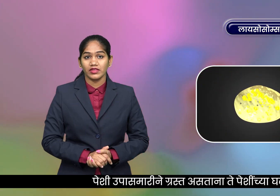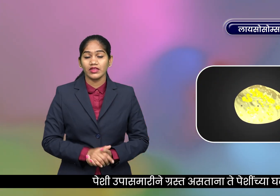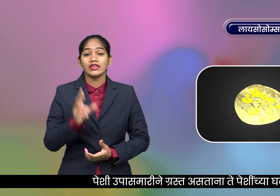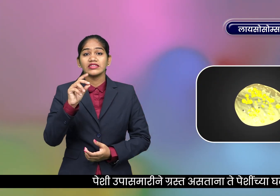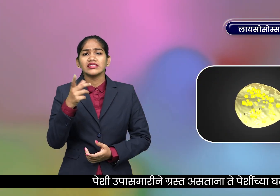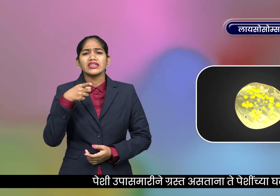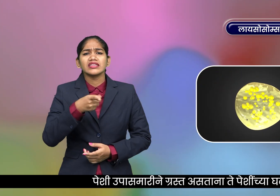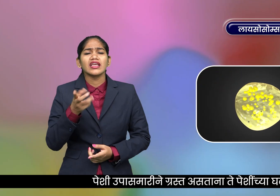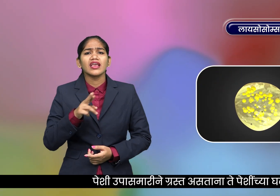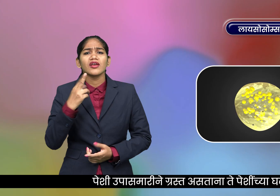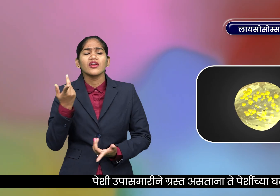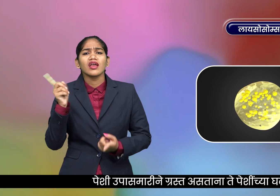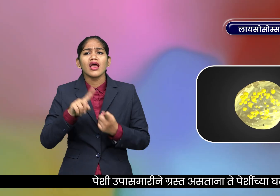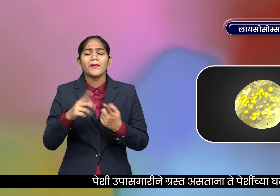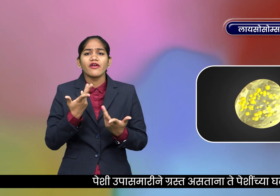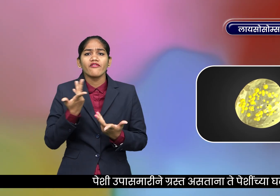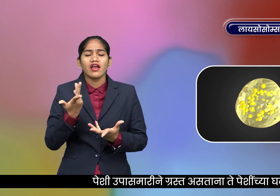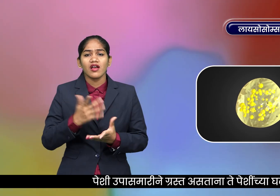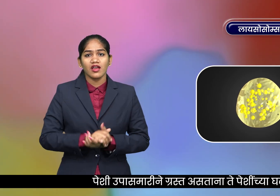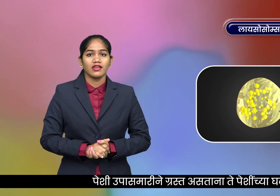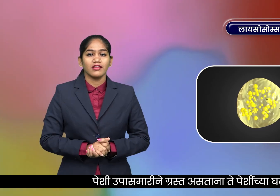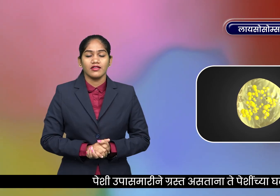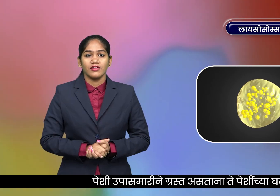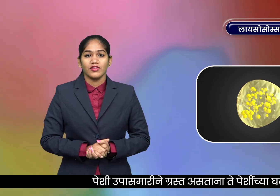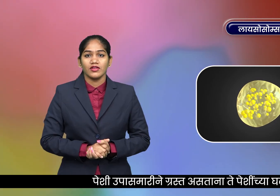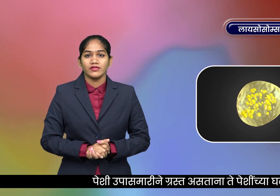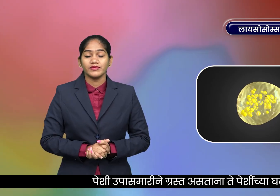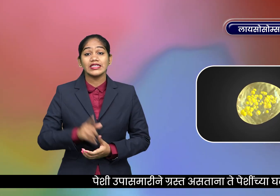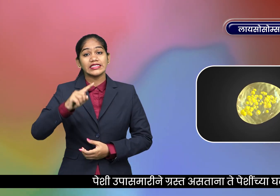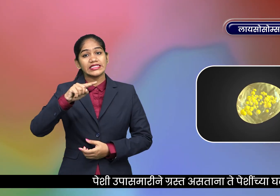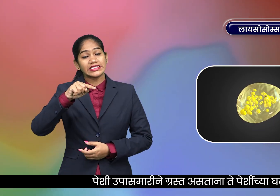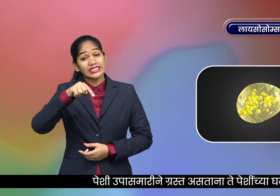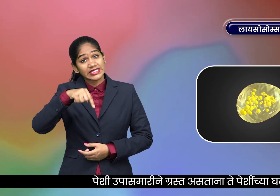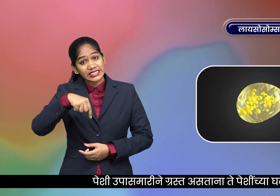दुसरं, पेशी उपासमारीने ग्रस्त असताना ते पेशींच्या घटकांचे